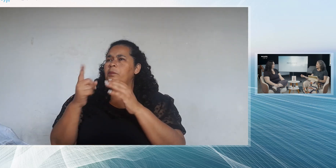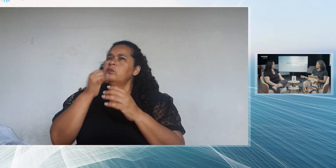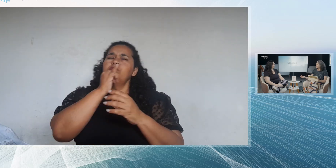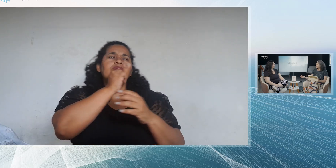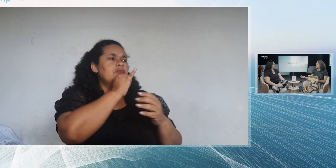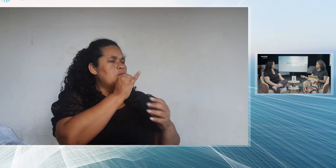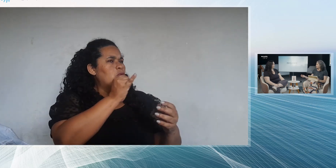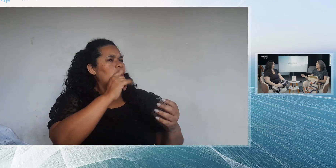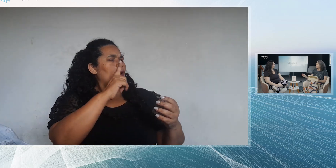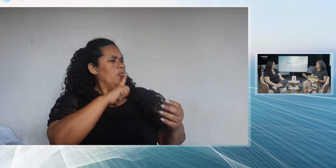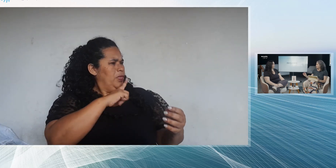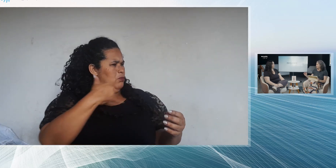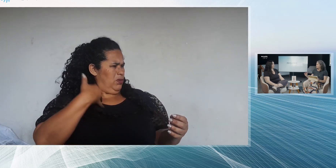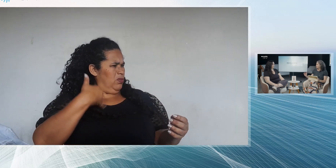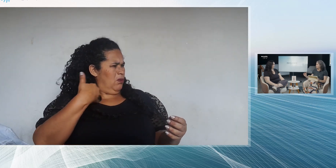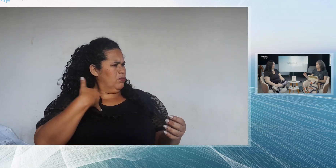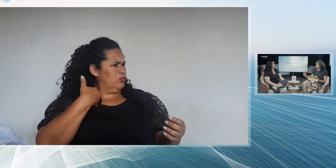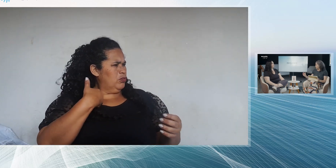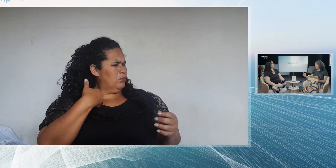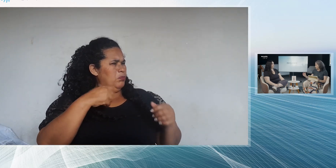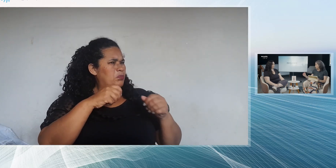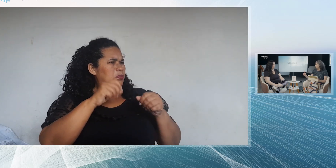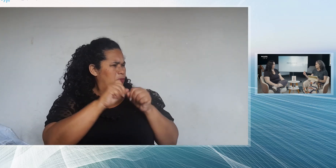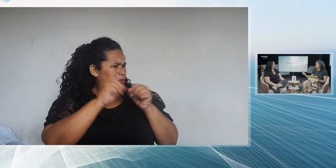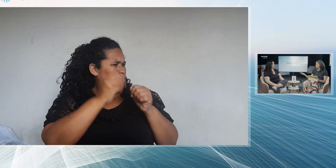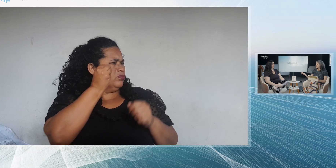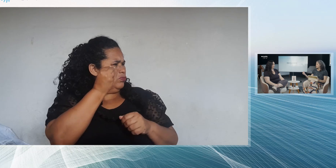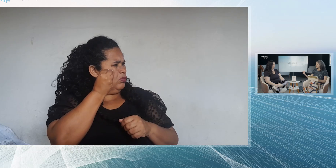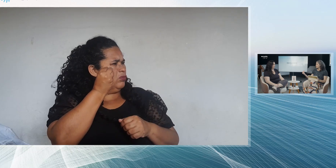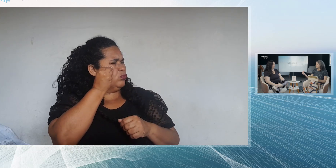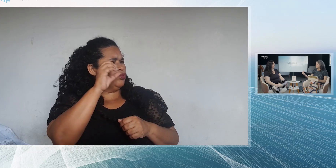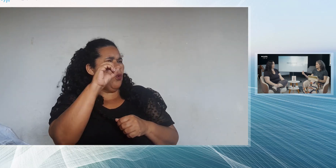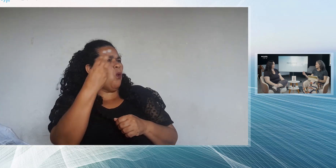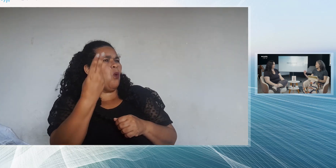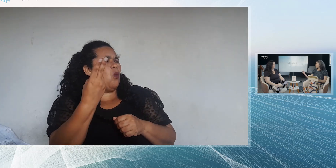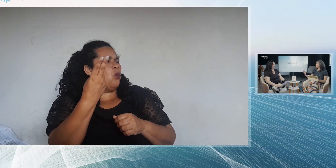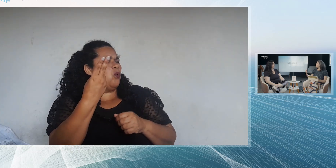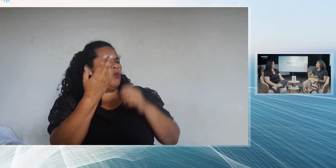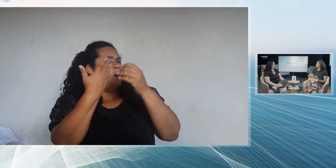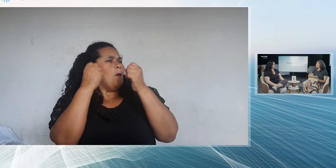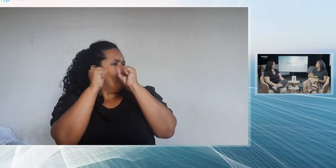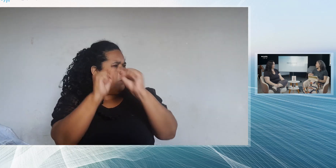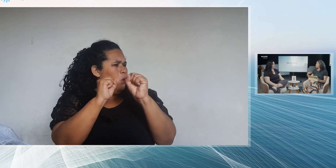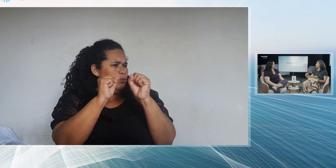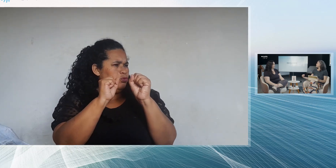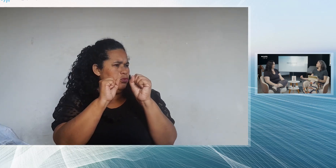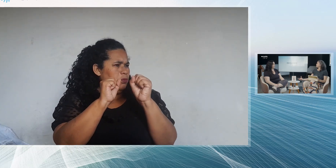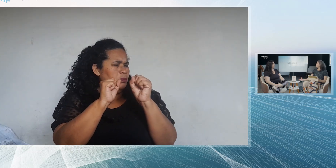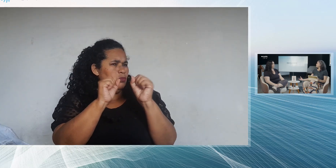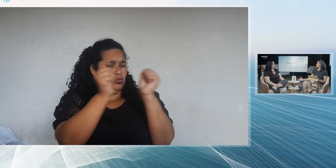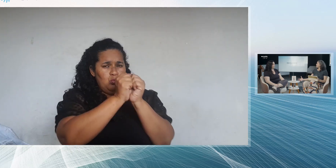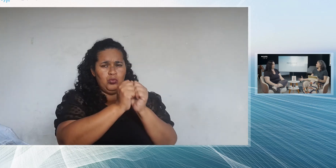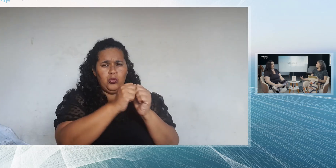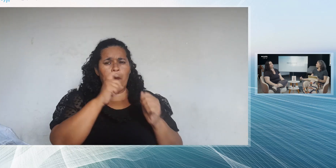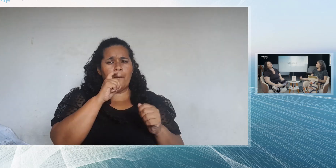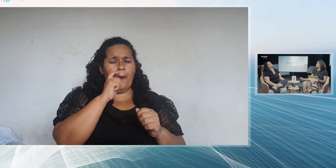uma idade que é a idade mínima para fazer? Ou de repente pode ser feita com o pai e a mãe